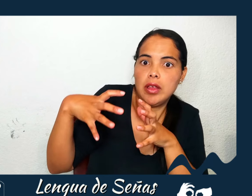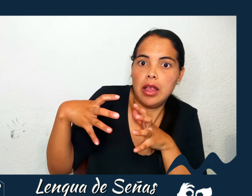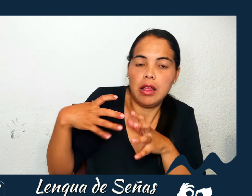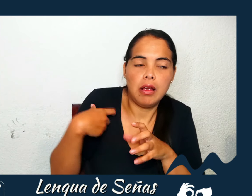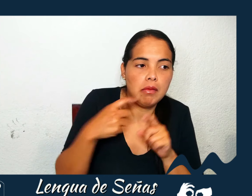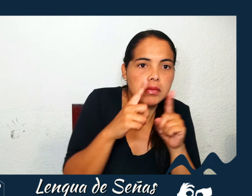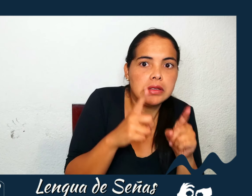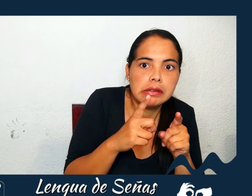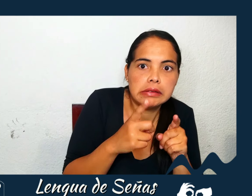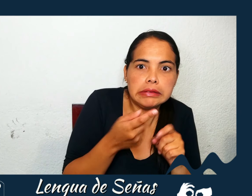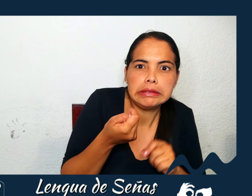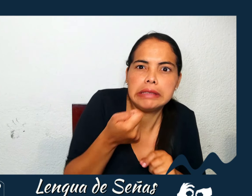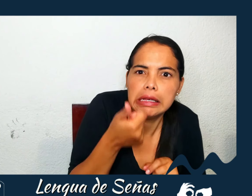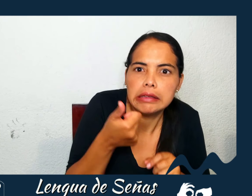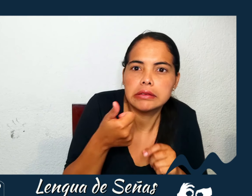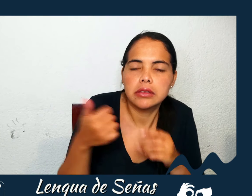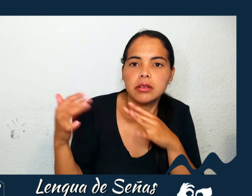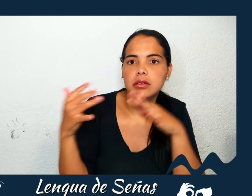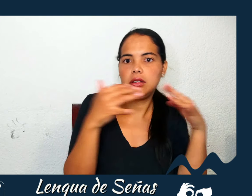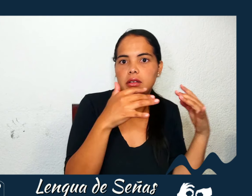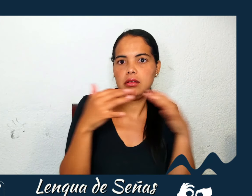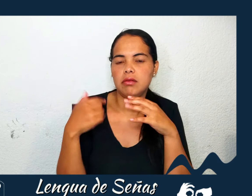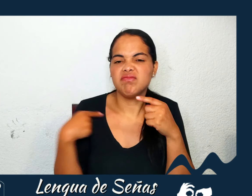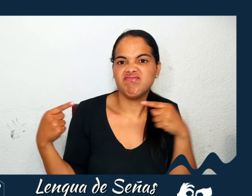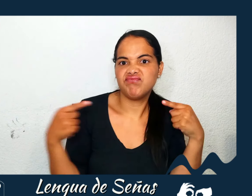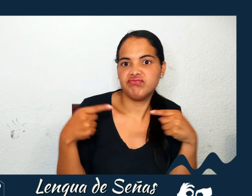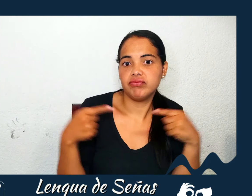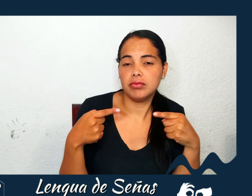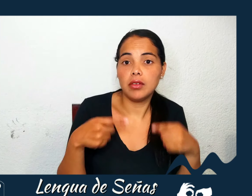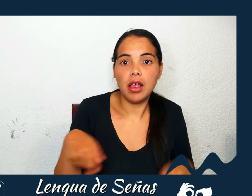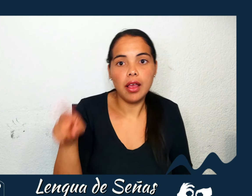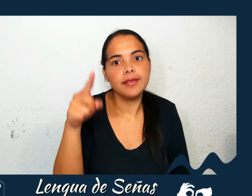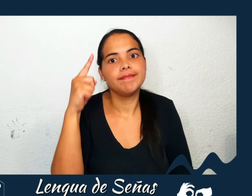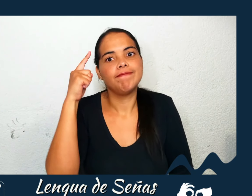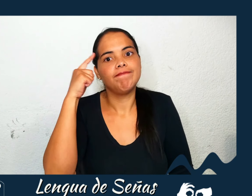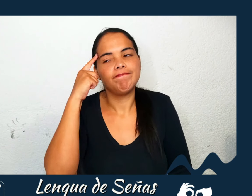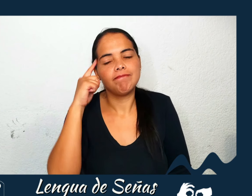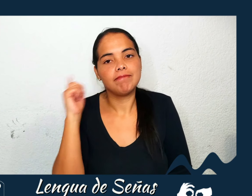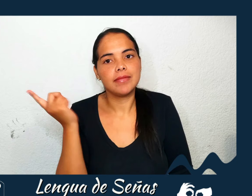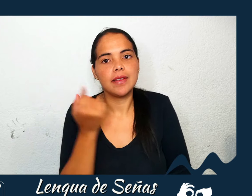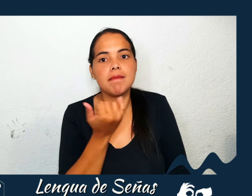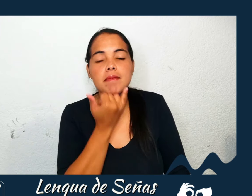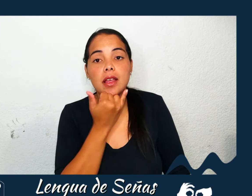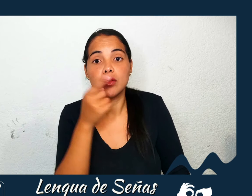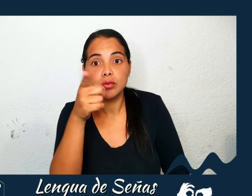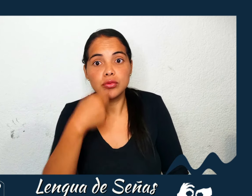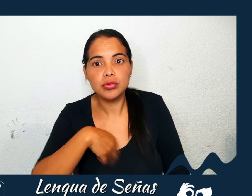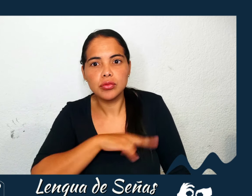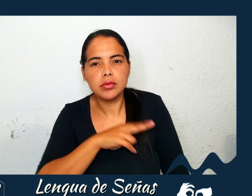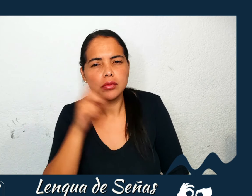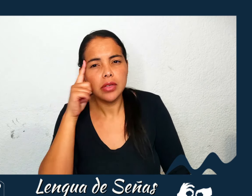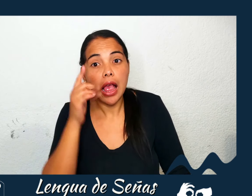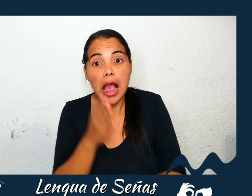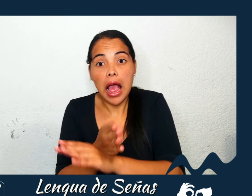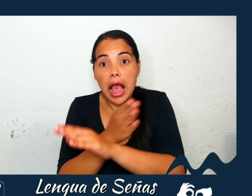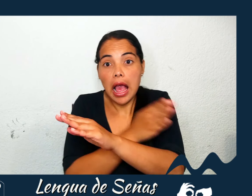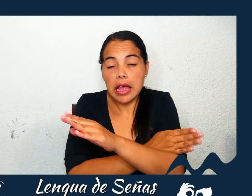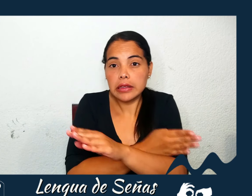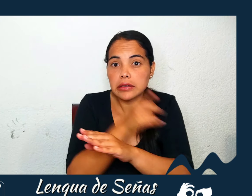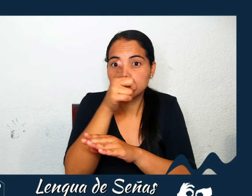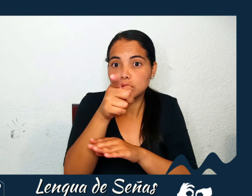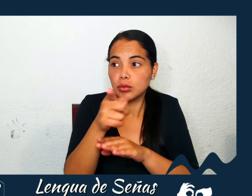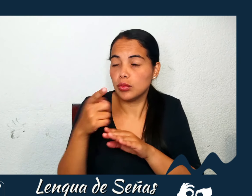pues, evitaron un gran problema. Un principio que nosotros podemos aplicarnos en nuestras vidas. Antes